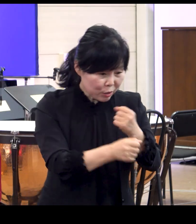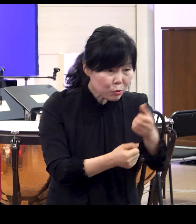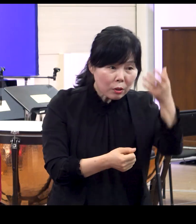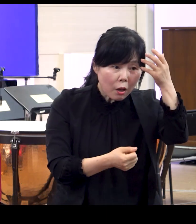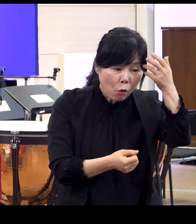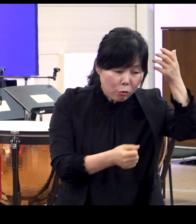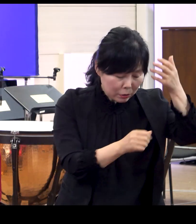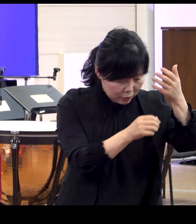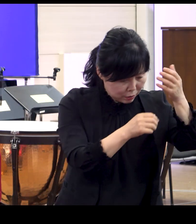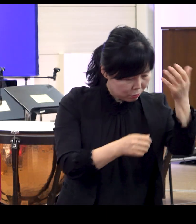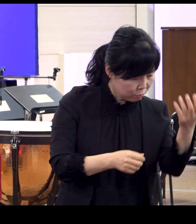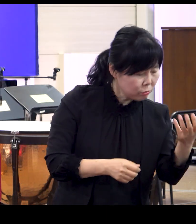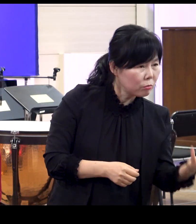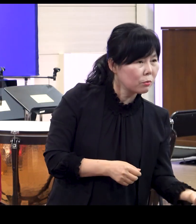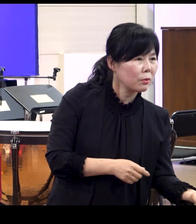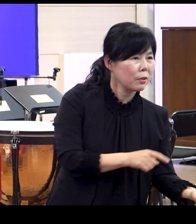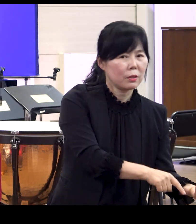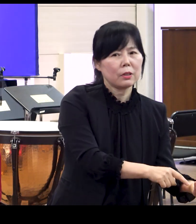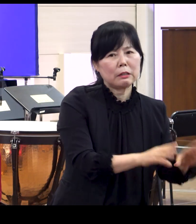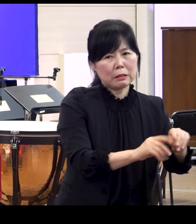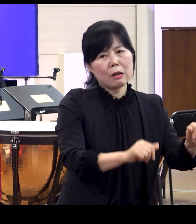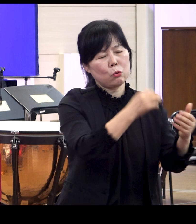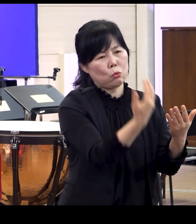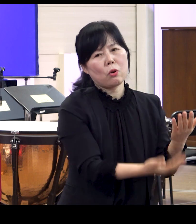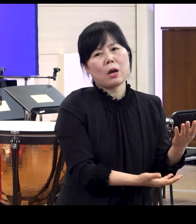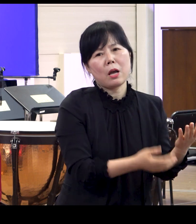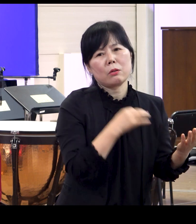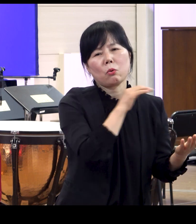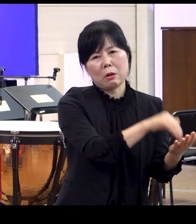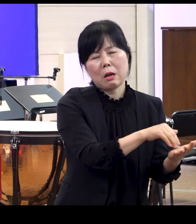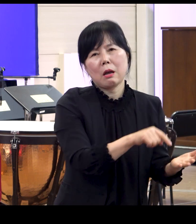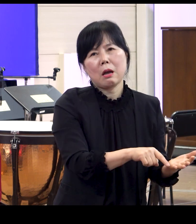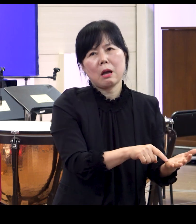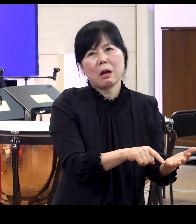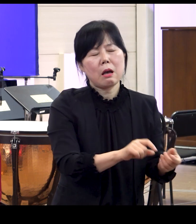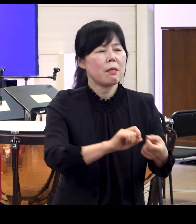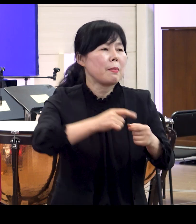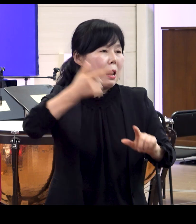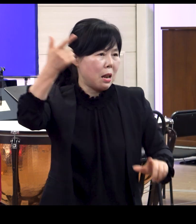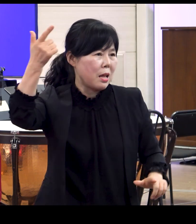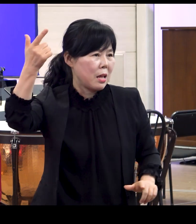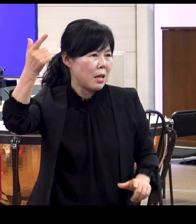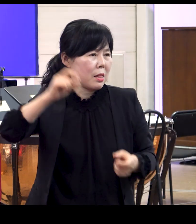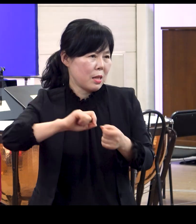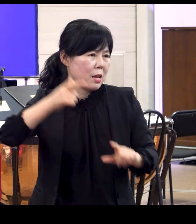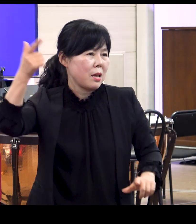짐승의 혼은 땅으로 가는 것이다. 여러분 달라요.